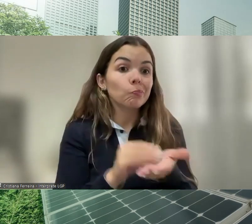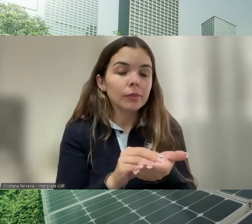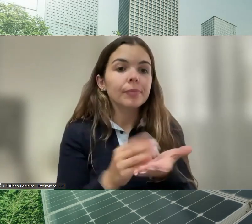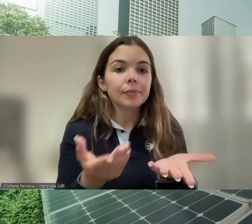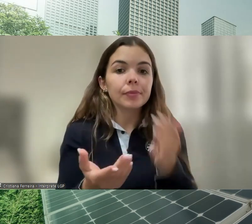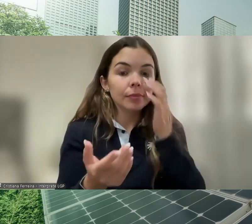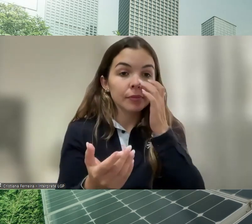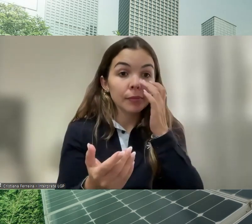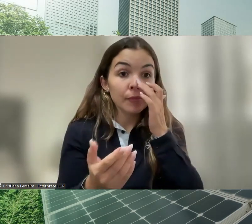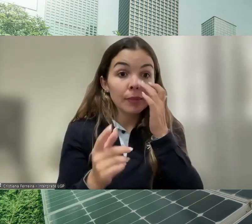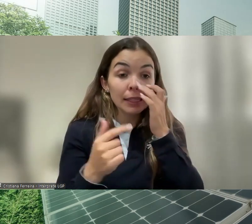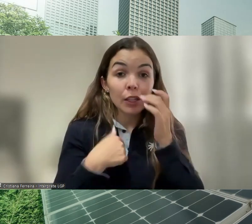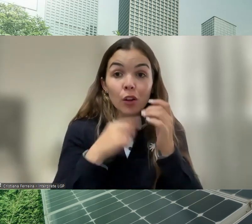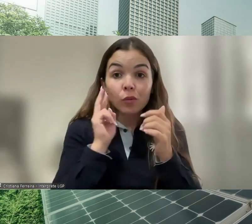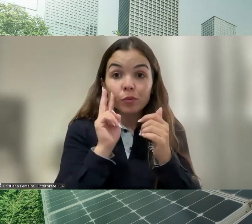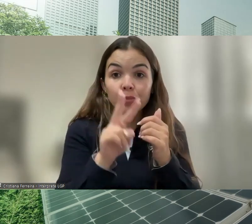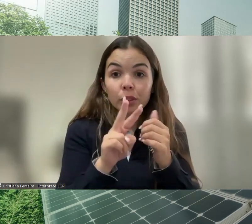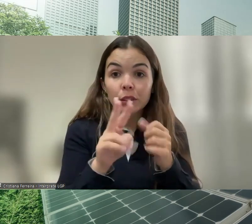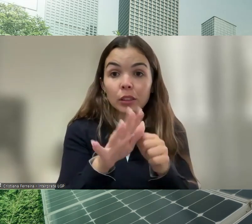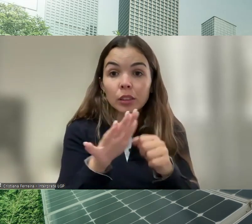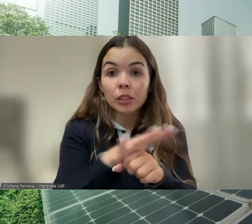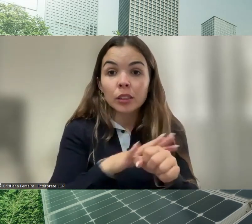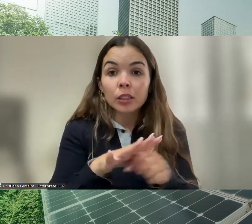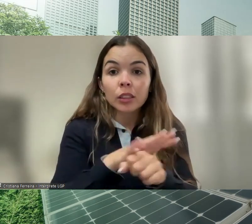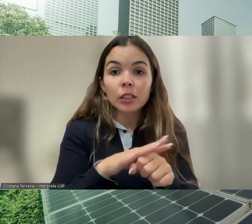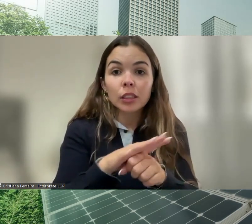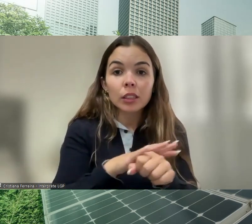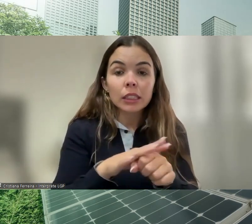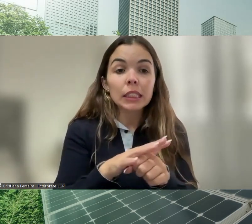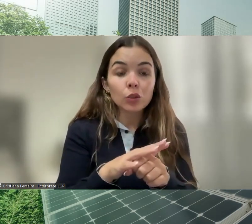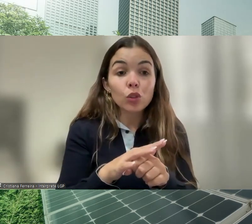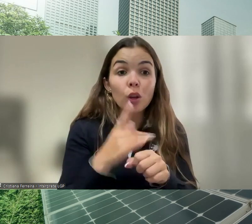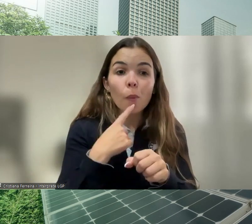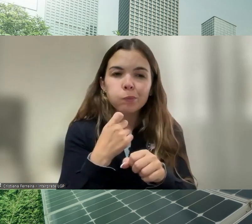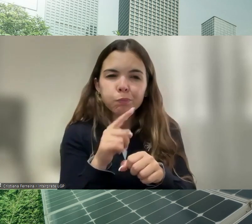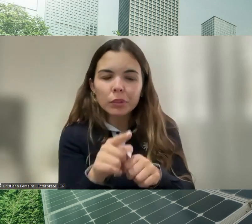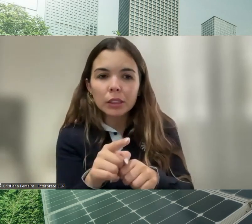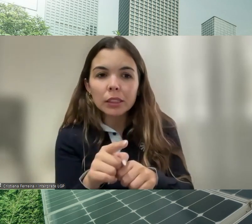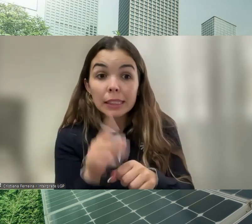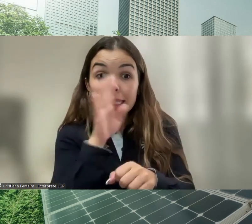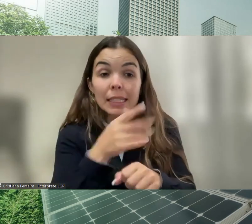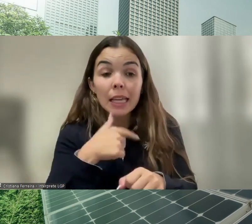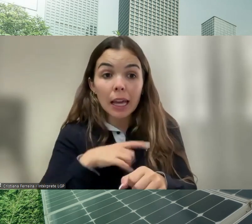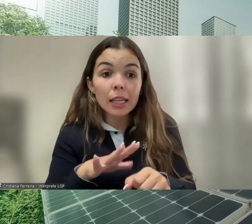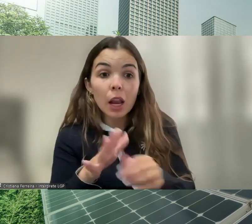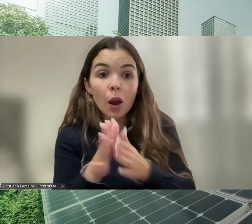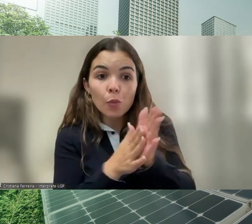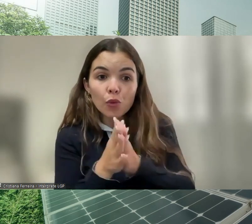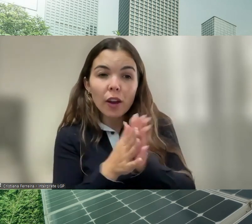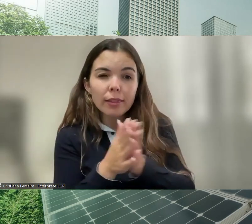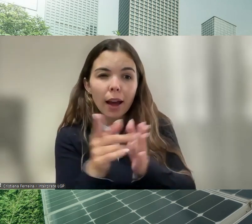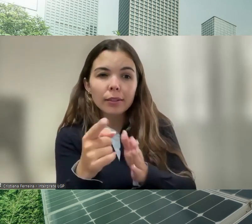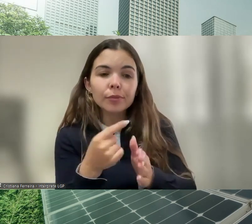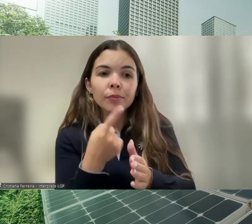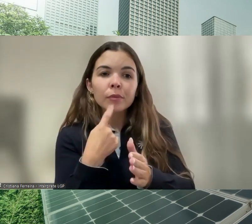notei que havia uma questão no chat relativamente ao princípio da subsidiariedade. Sim, se o Alexandre quiser abordar já